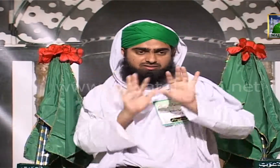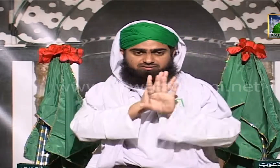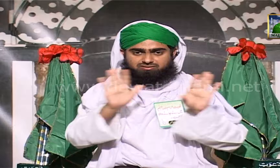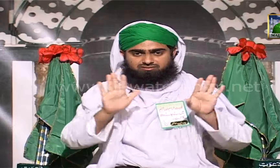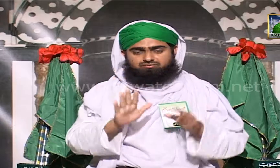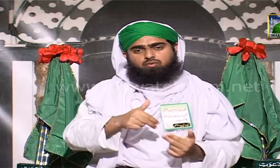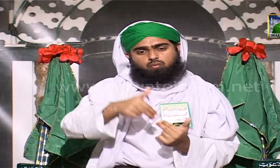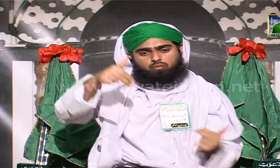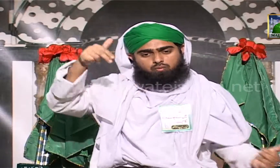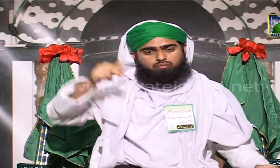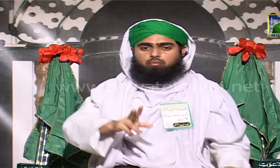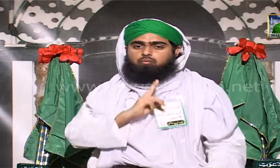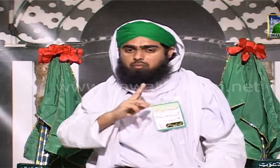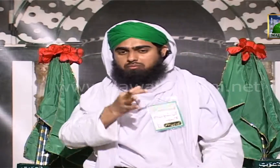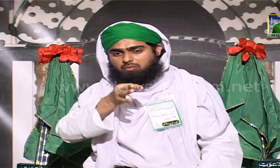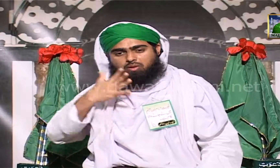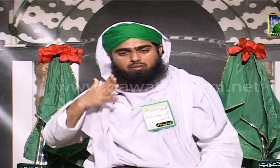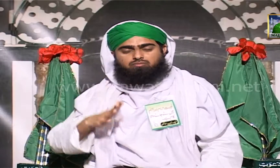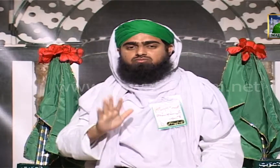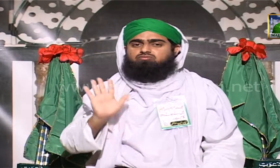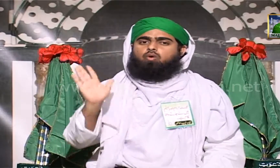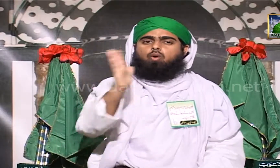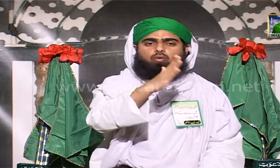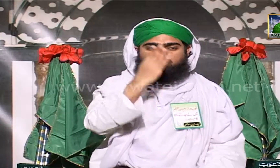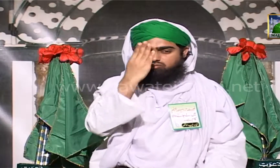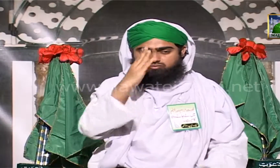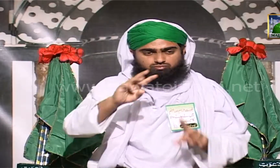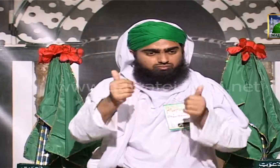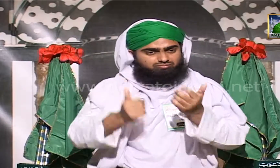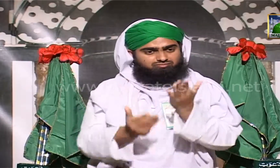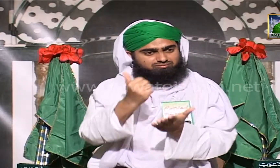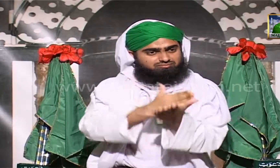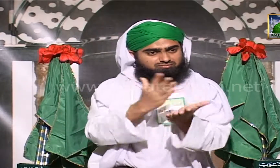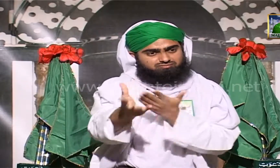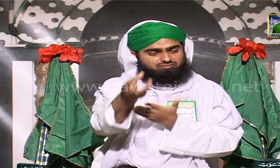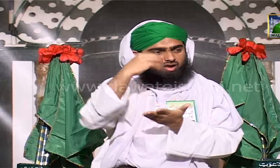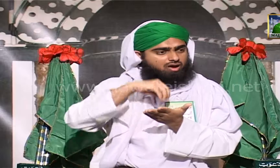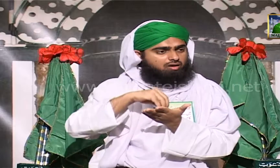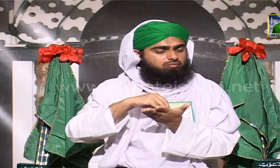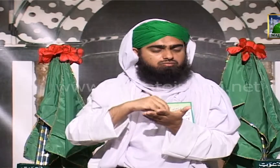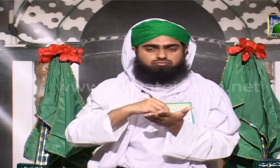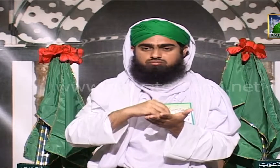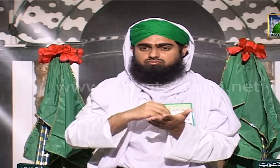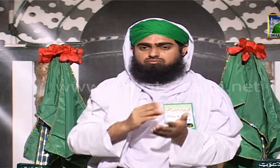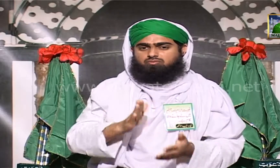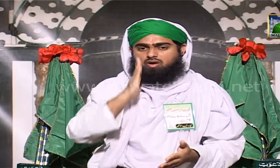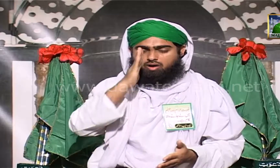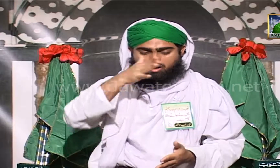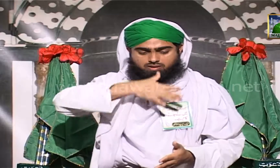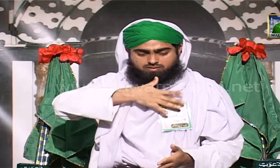چوڑے لیکچر دینے سے، فلسفے جھاڑنے سے، تصوف کی باتیں کرنے سے کوئی صوفی اور کوئی بزرگ